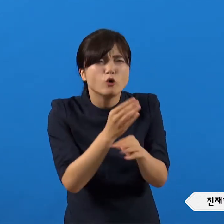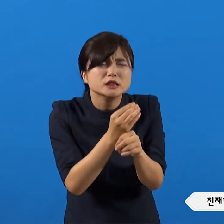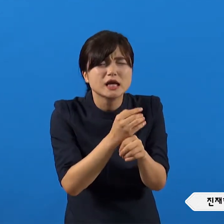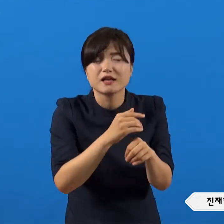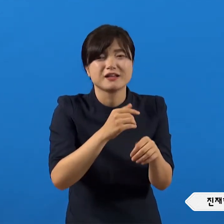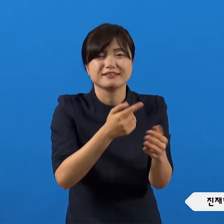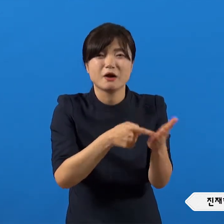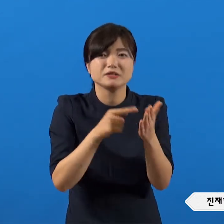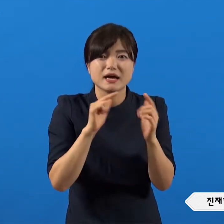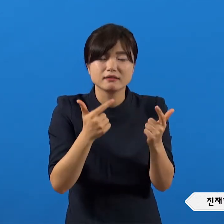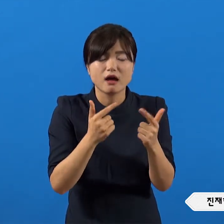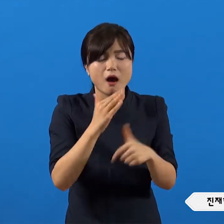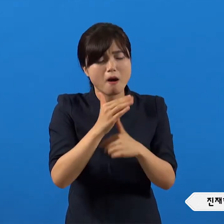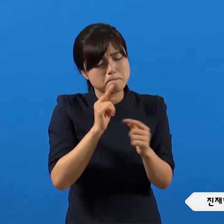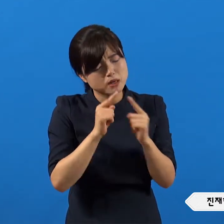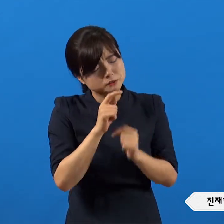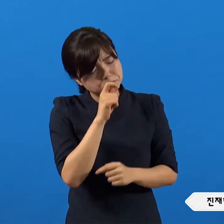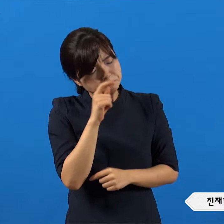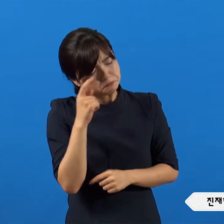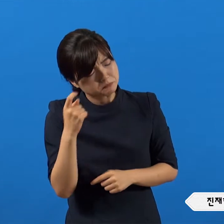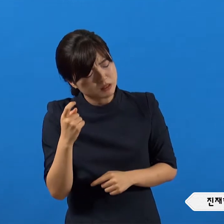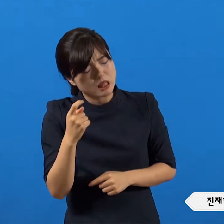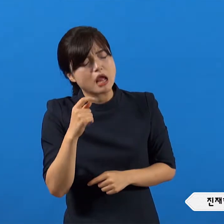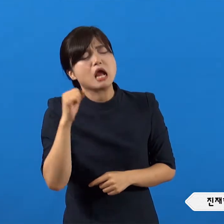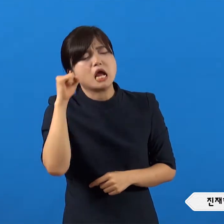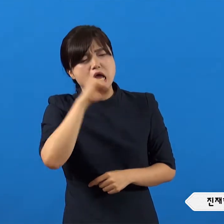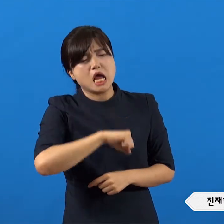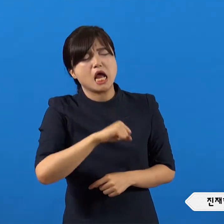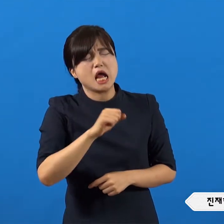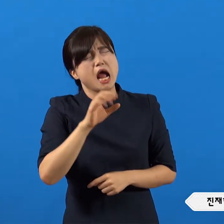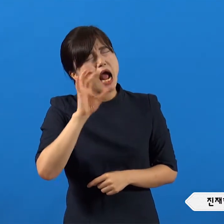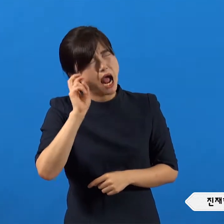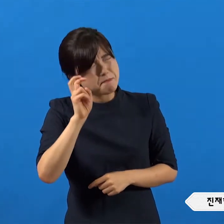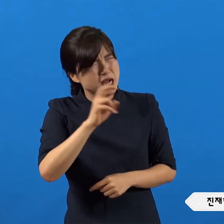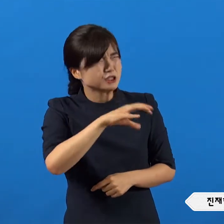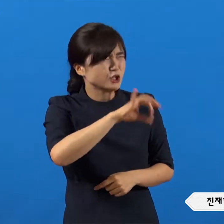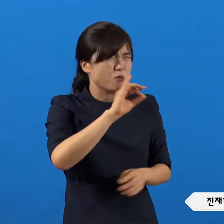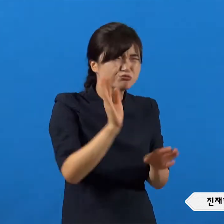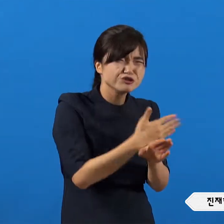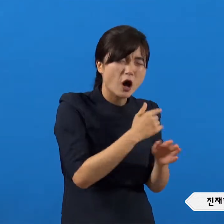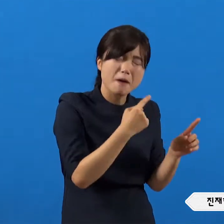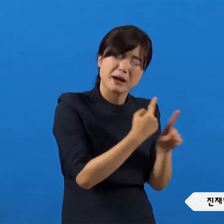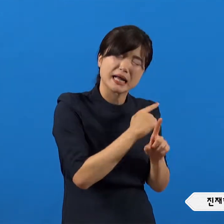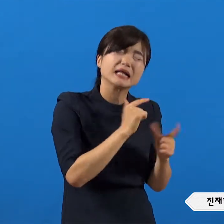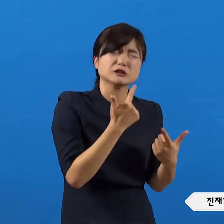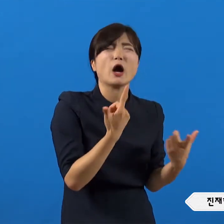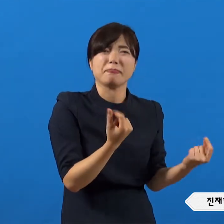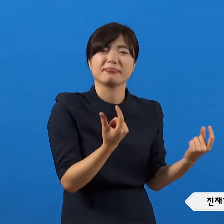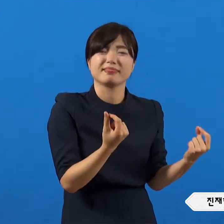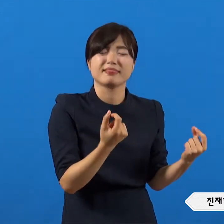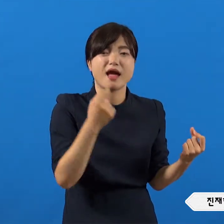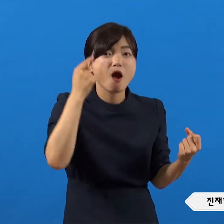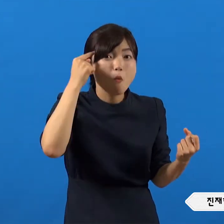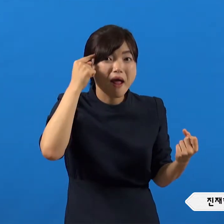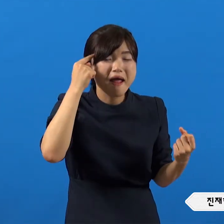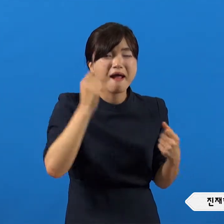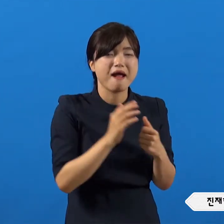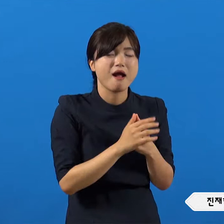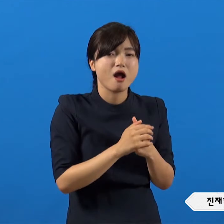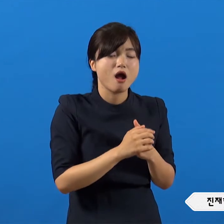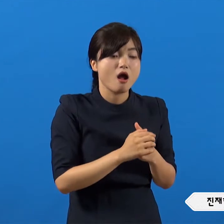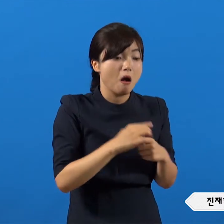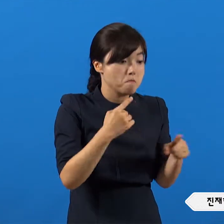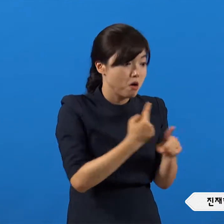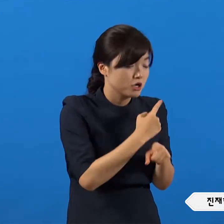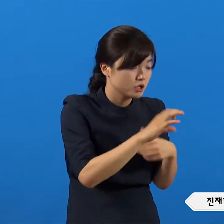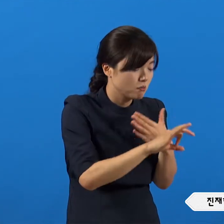그런데 말씀을 묵상해 보면서 저는 아마도 비기닝 처음 부분은 아니었다고 생각합니다. 왜냐하면 그렇다면